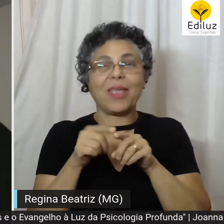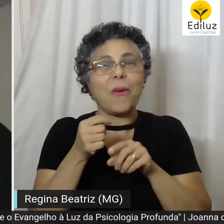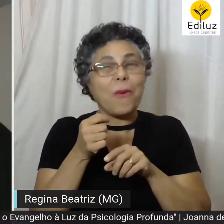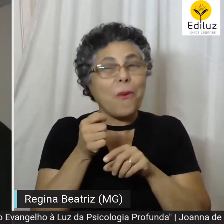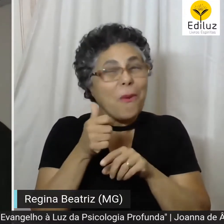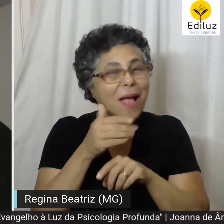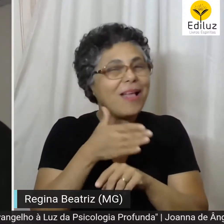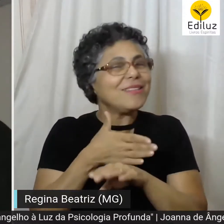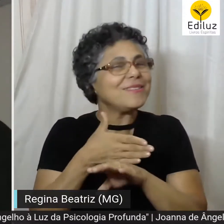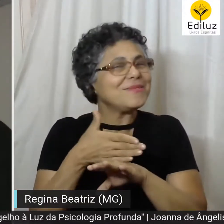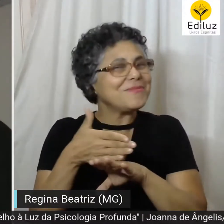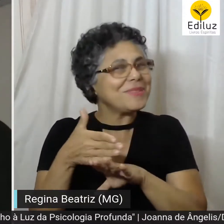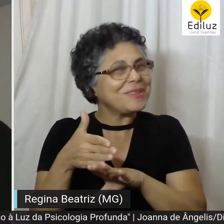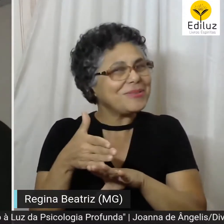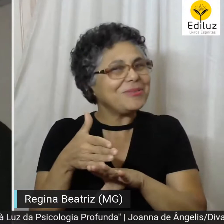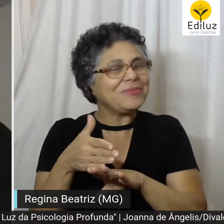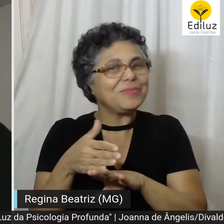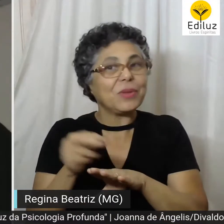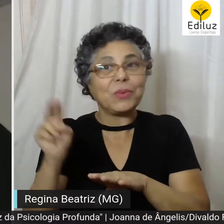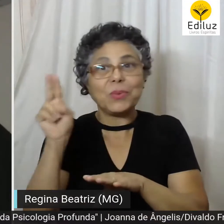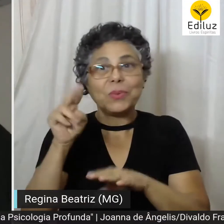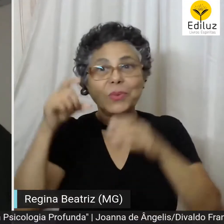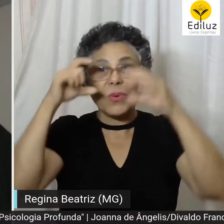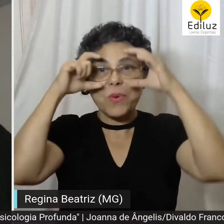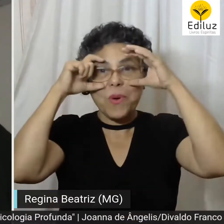grisalhos. Uso óculos